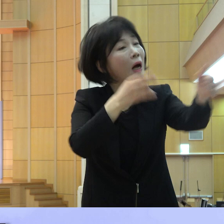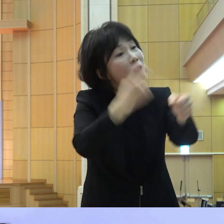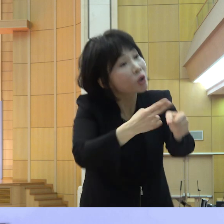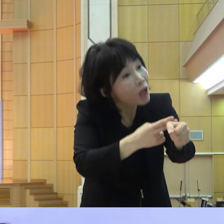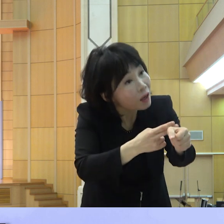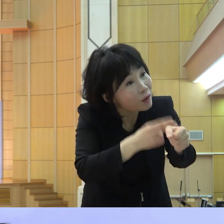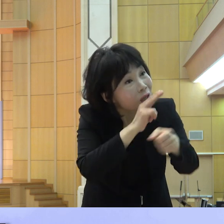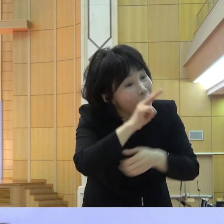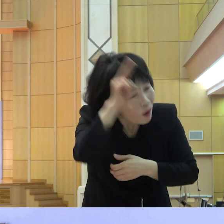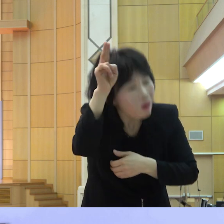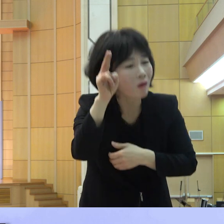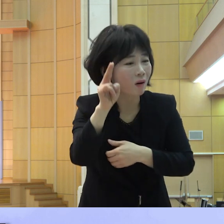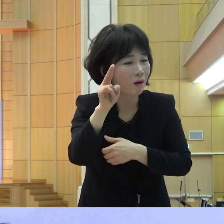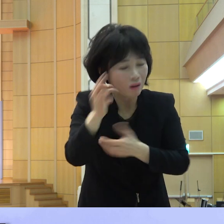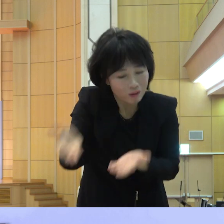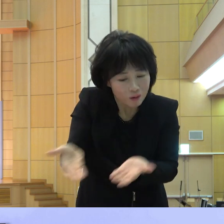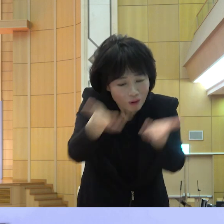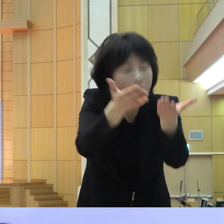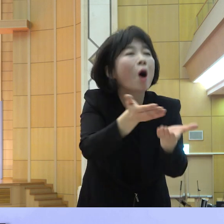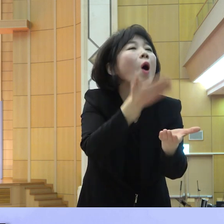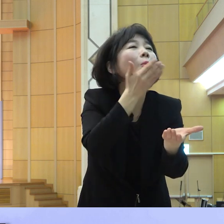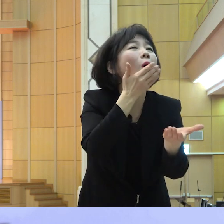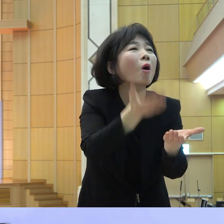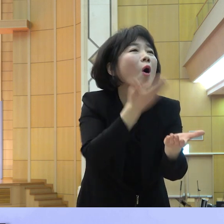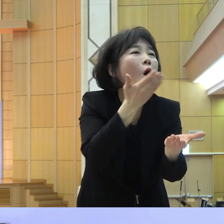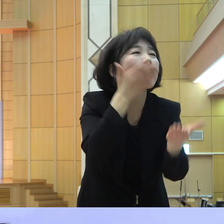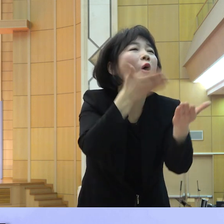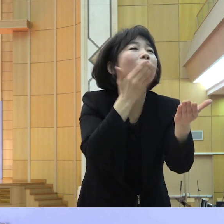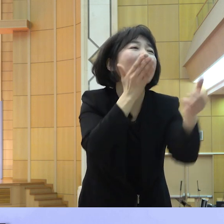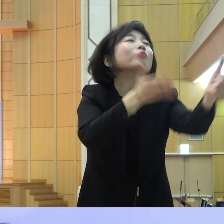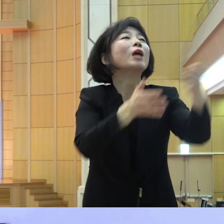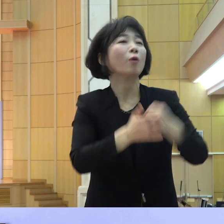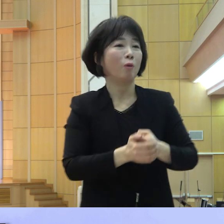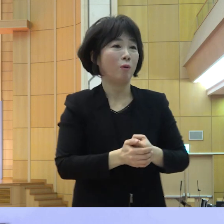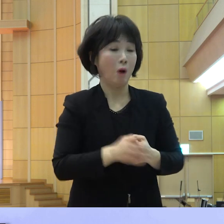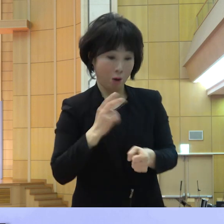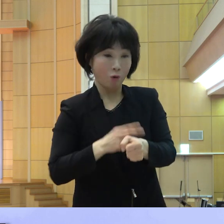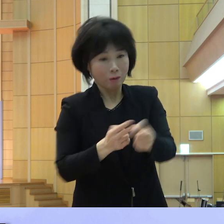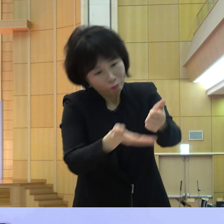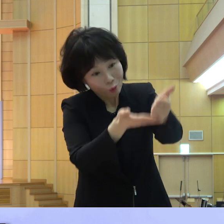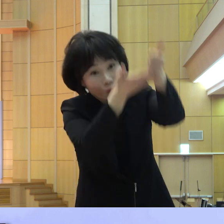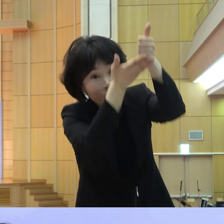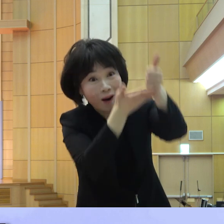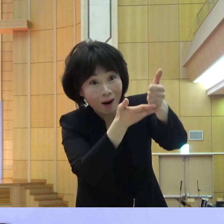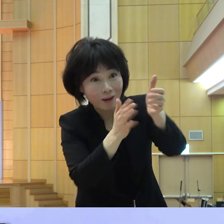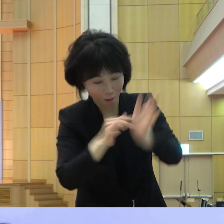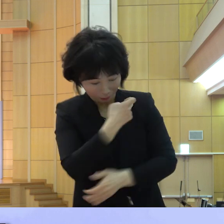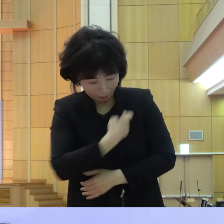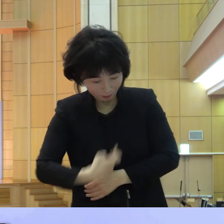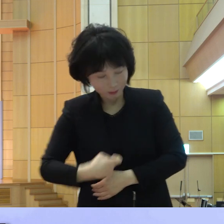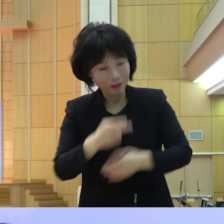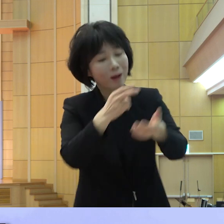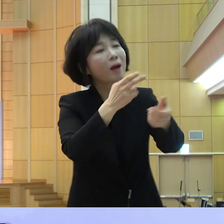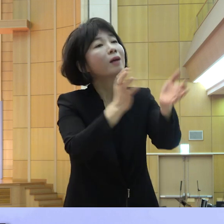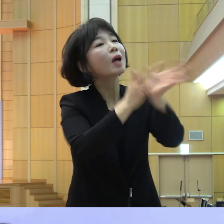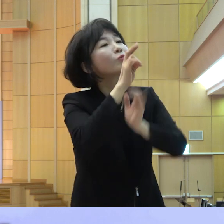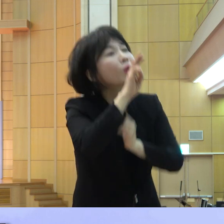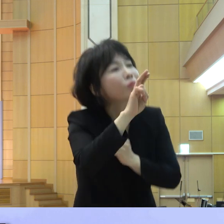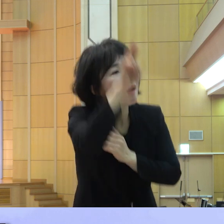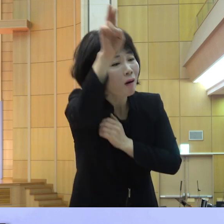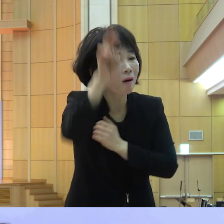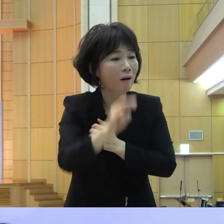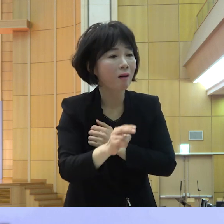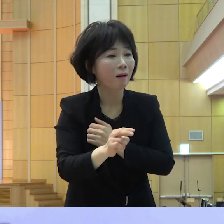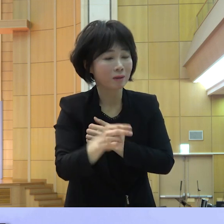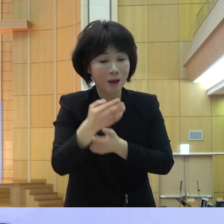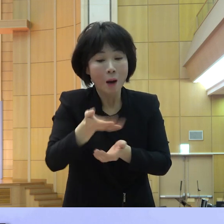납비여. 납비여란 말은 선생님이라고 하는 건데 가장 존중해서 하는 말입니다. 잡수소서.